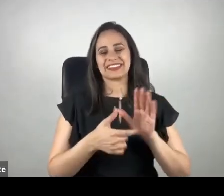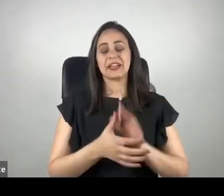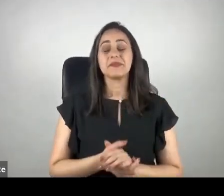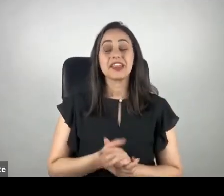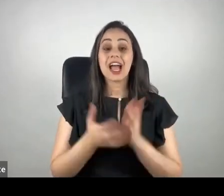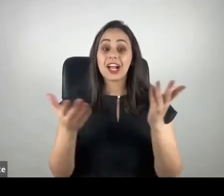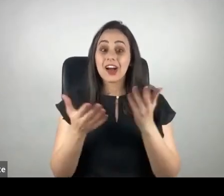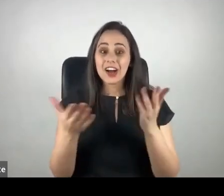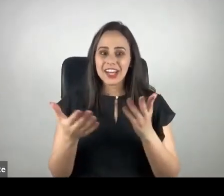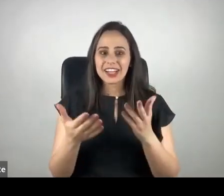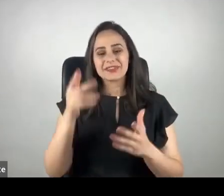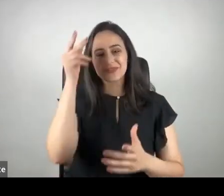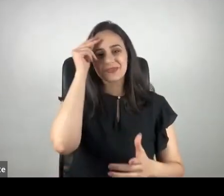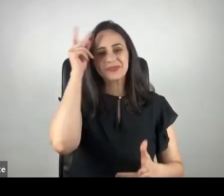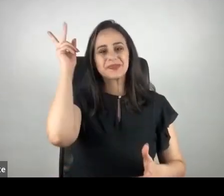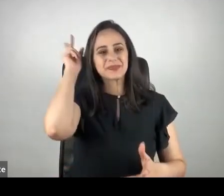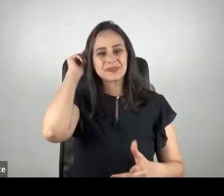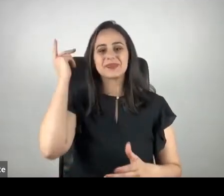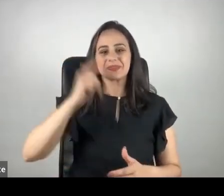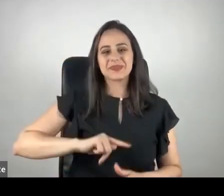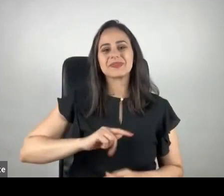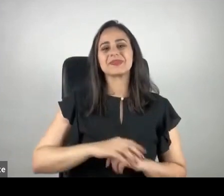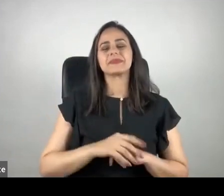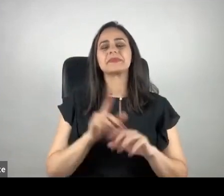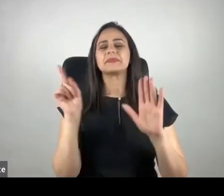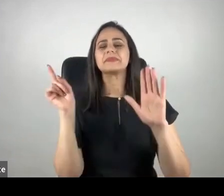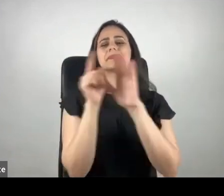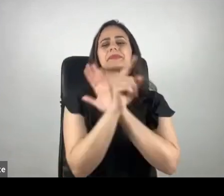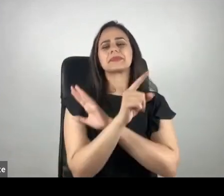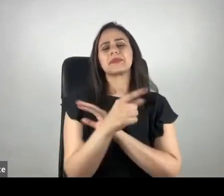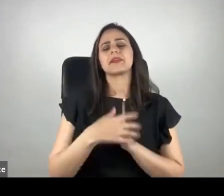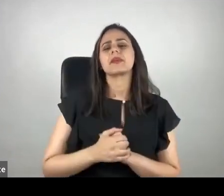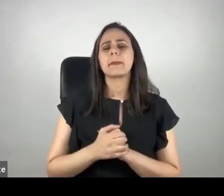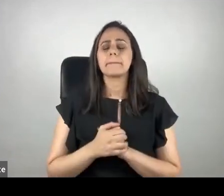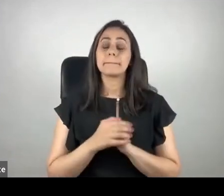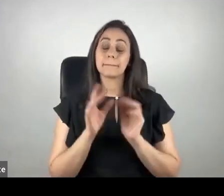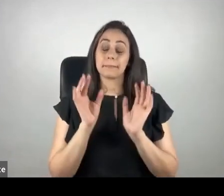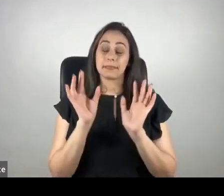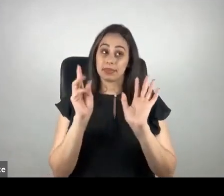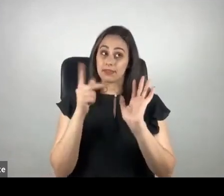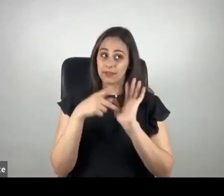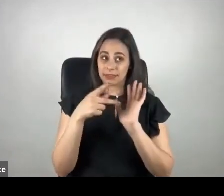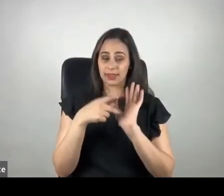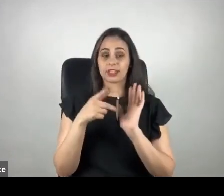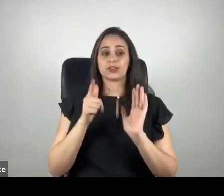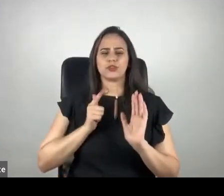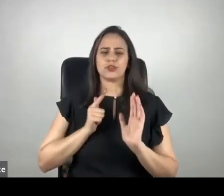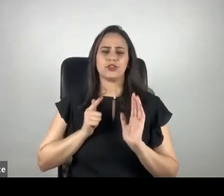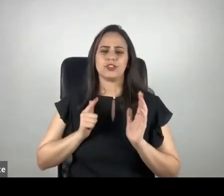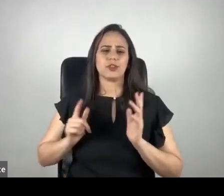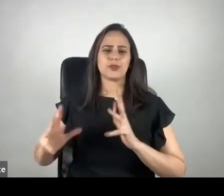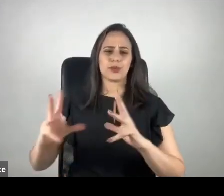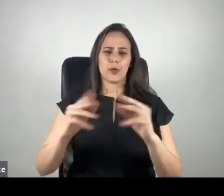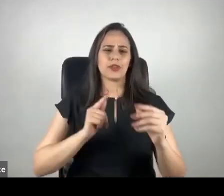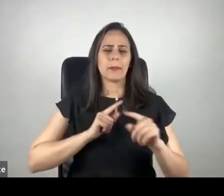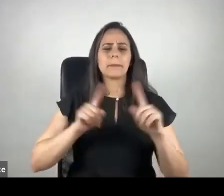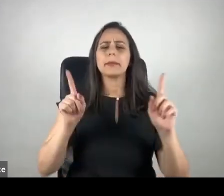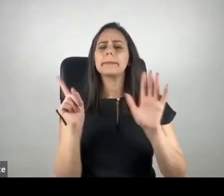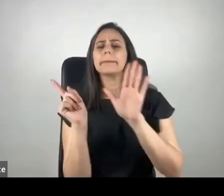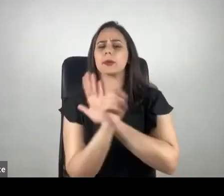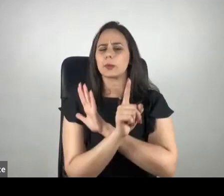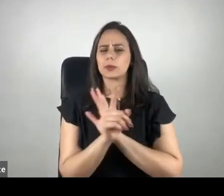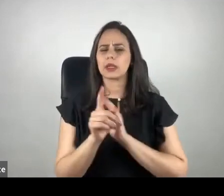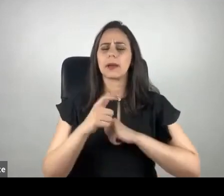Natália, onde eu tenho que ter, né? Na verdade, a gente tem em todos os lugares, né? Mas,